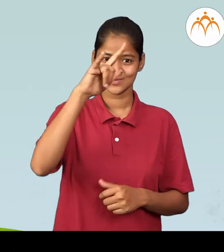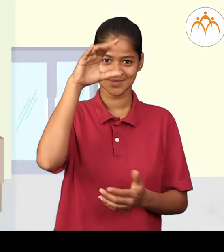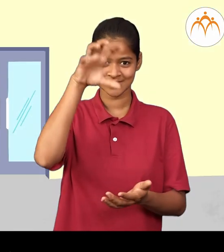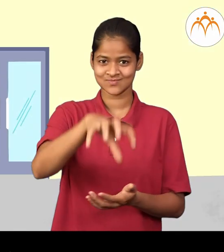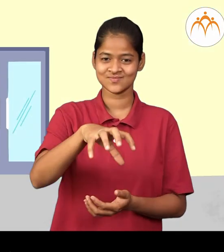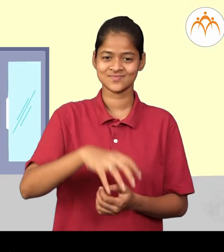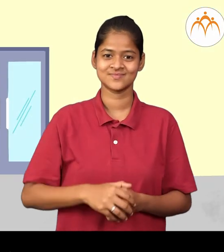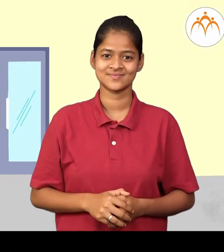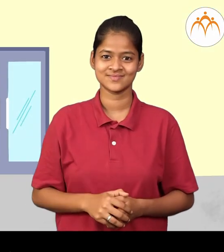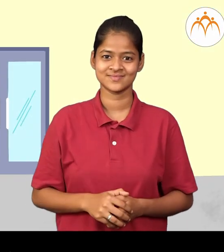एअरपोर्ट,